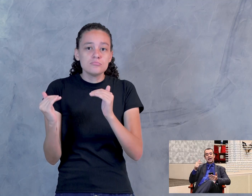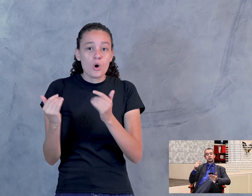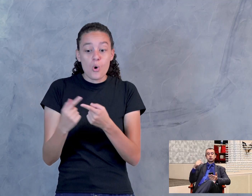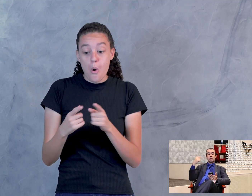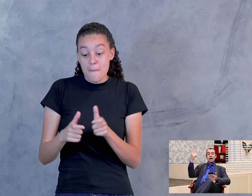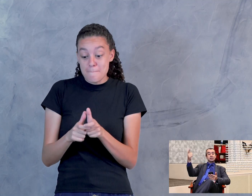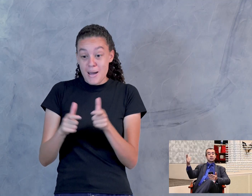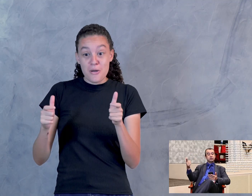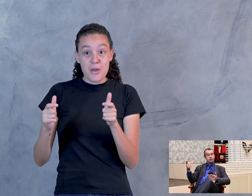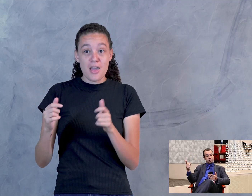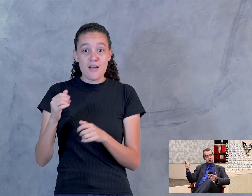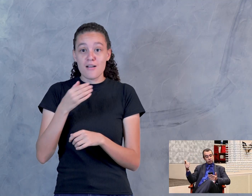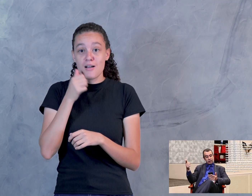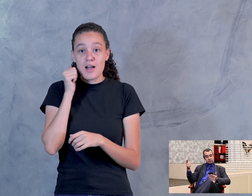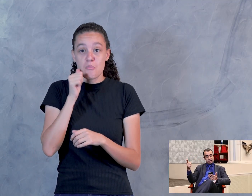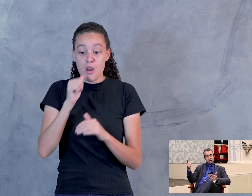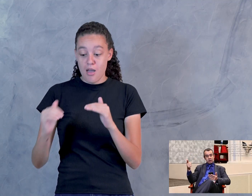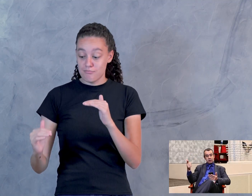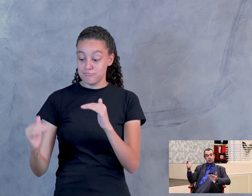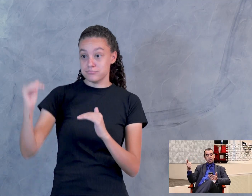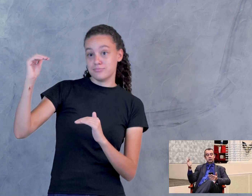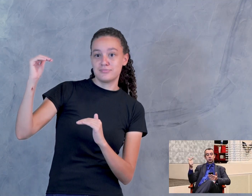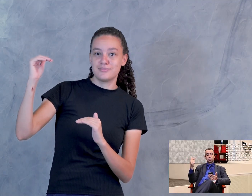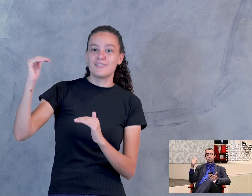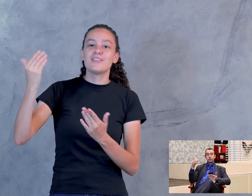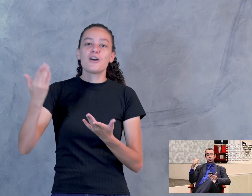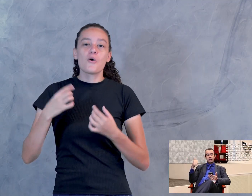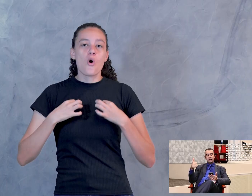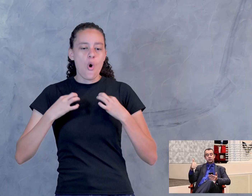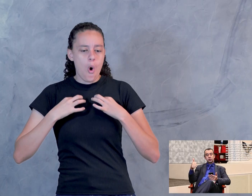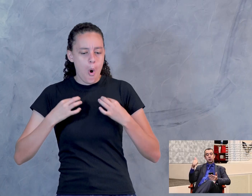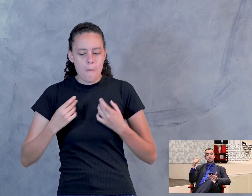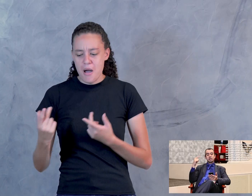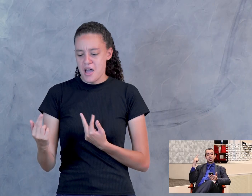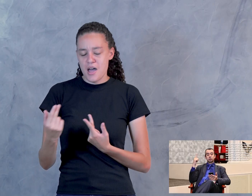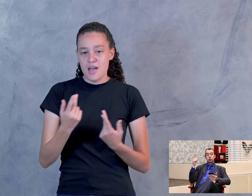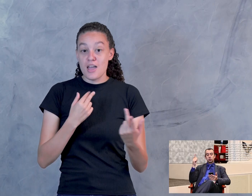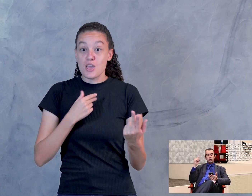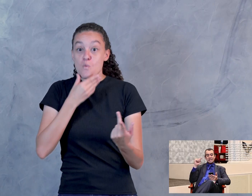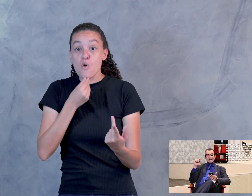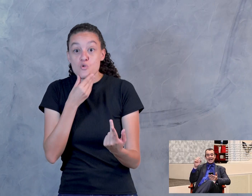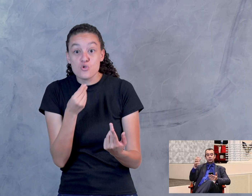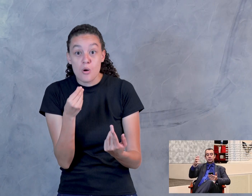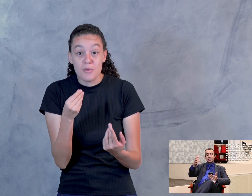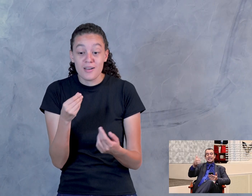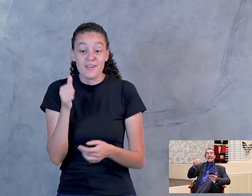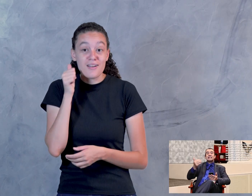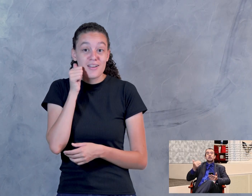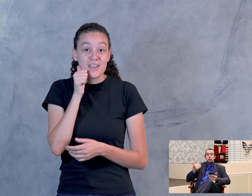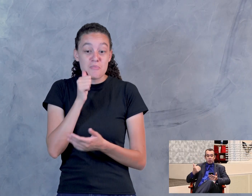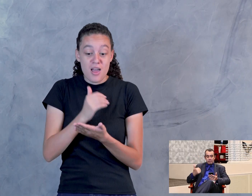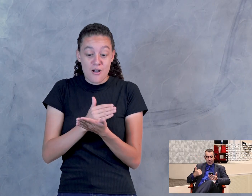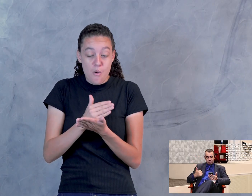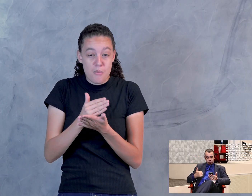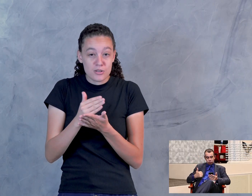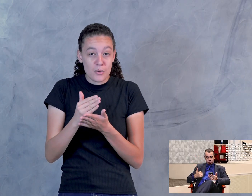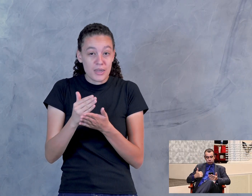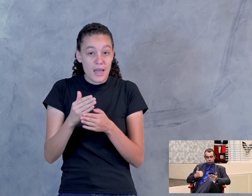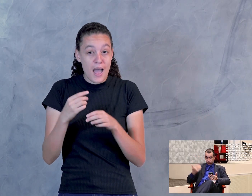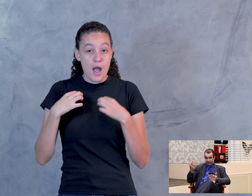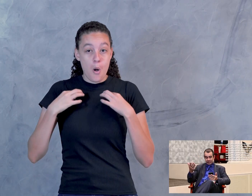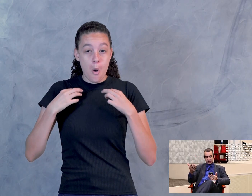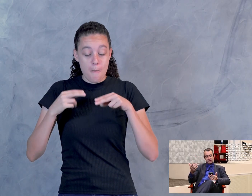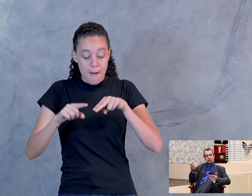maioria dos casos, mais que direitos iguais. Ela adotou vestimenta de homens e entrou num estado de